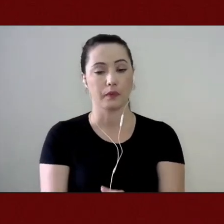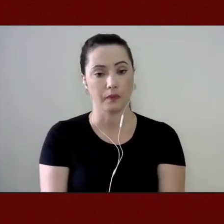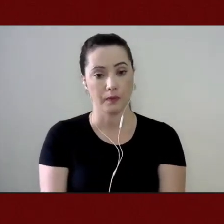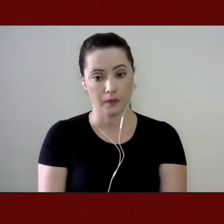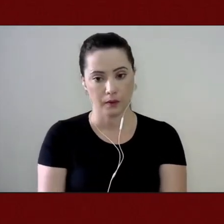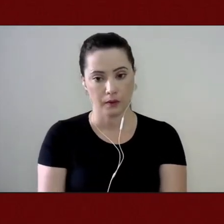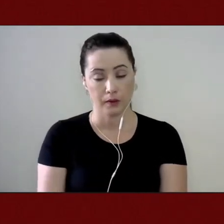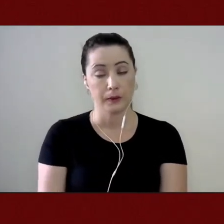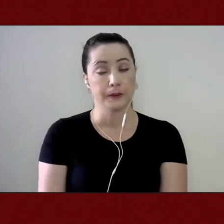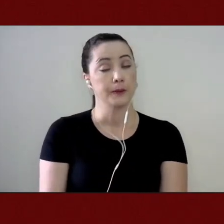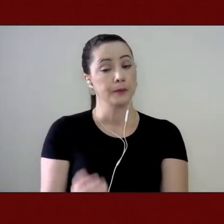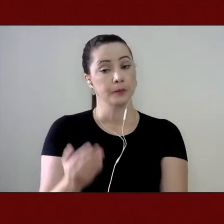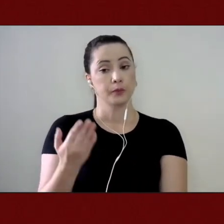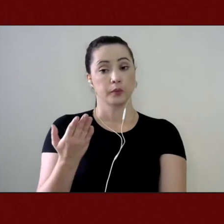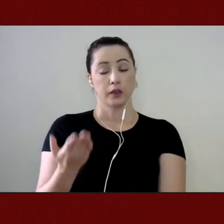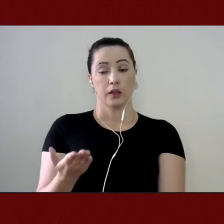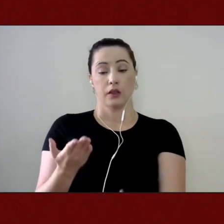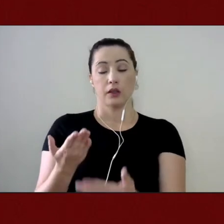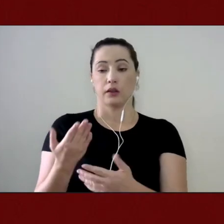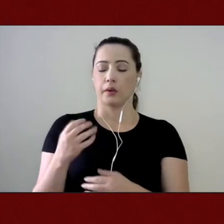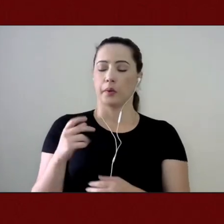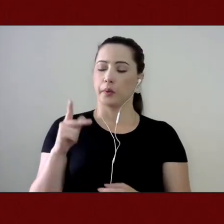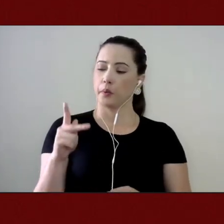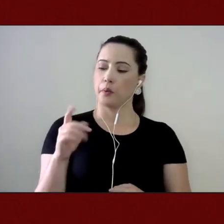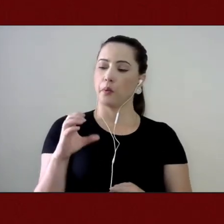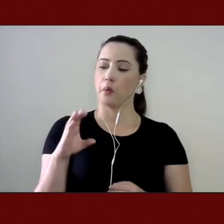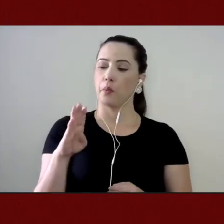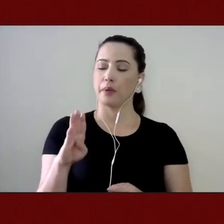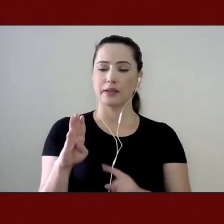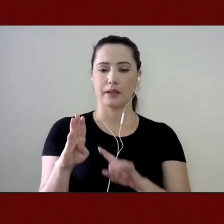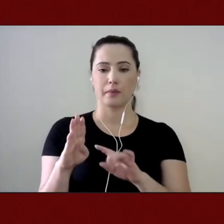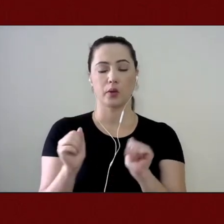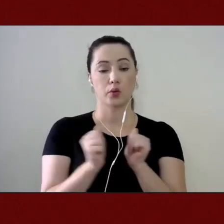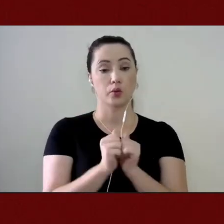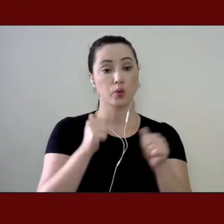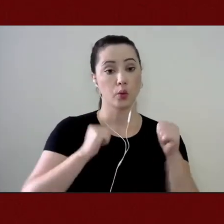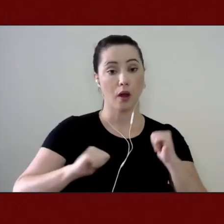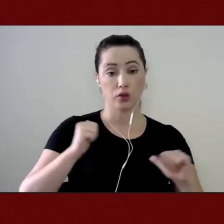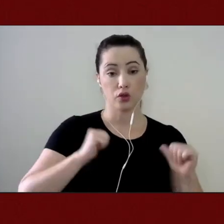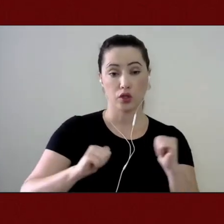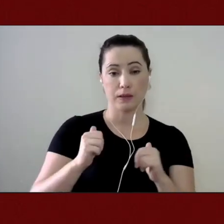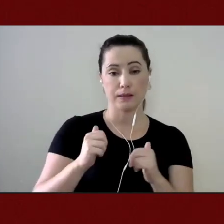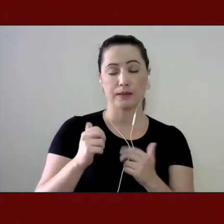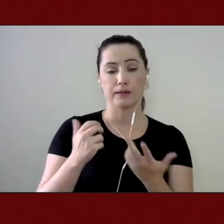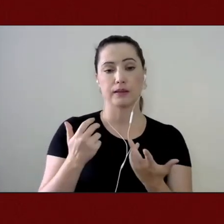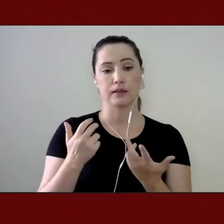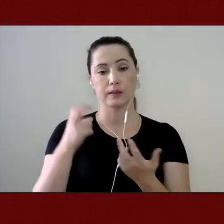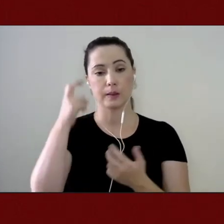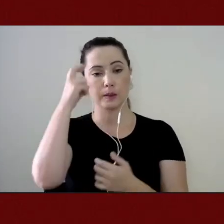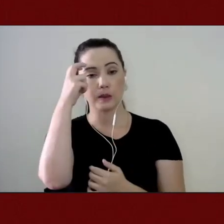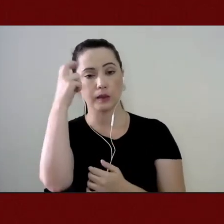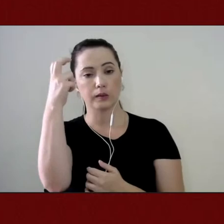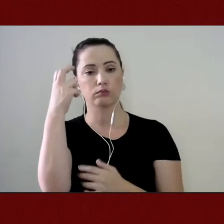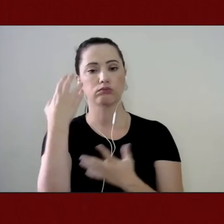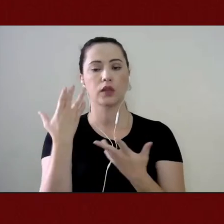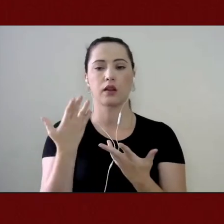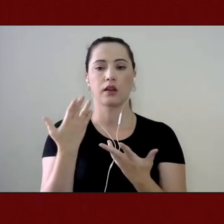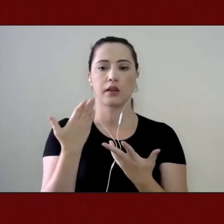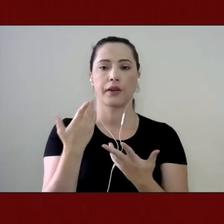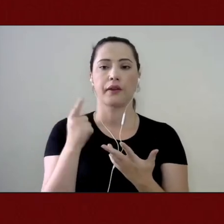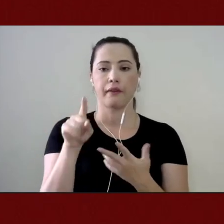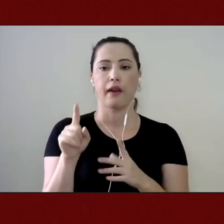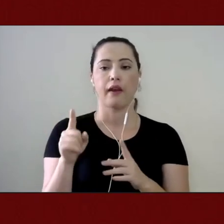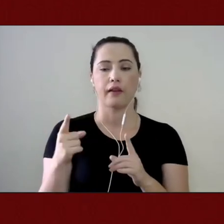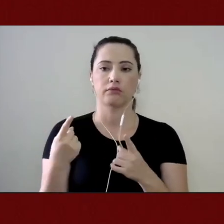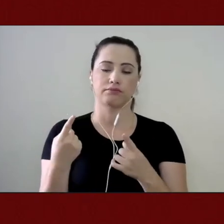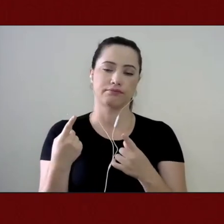A relação do PCB com artistas intelectuais, muito criticada pela historiografia que